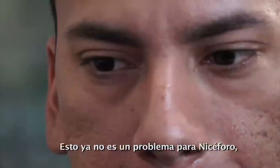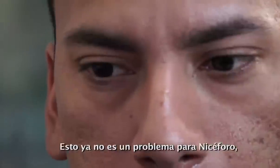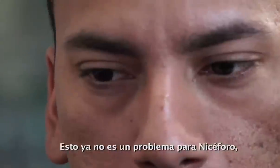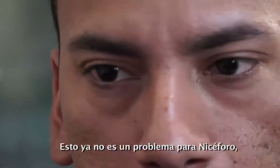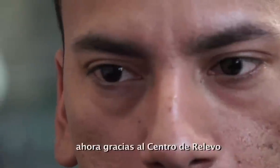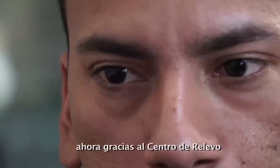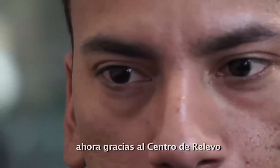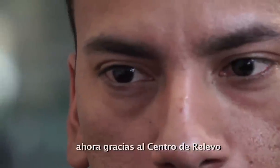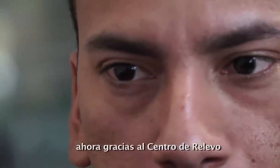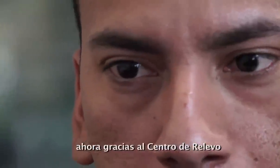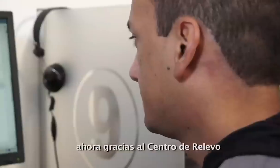¿Qué es la